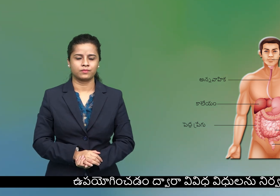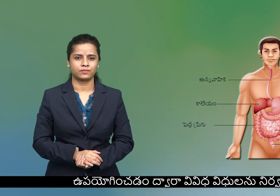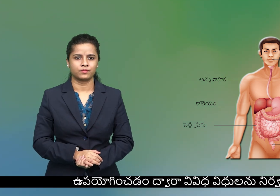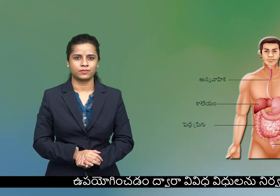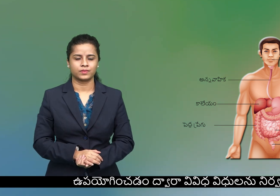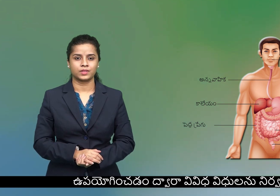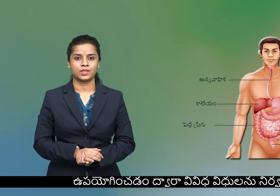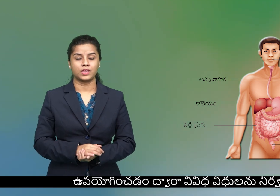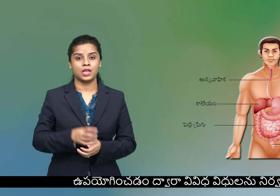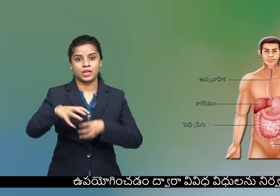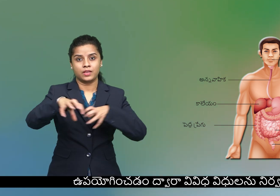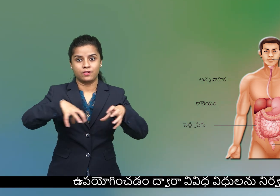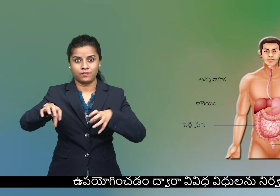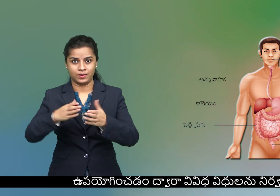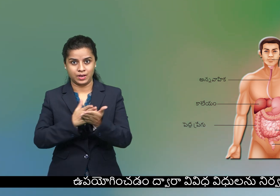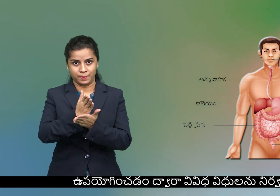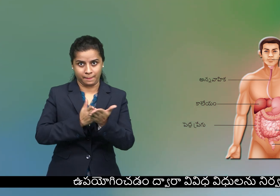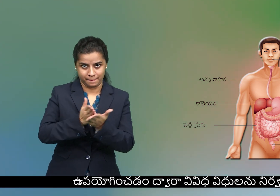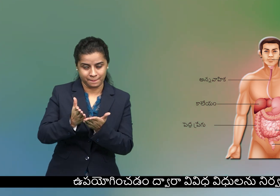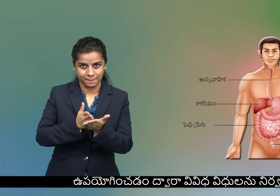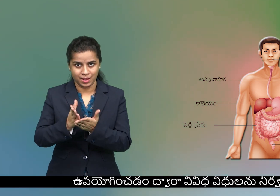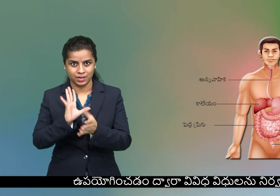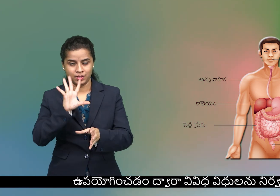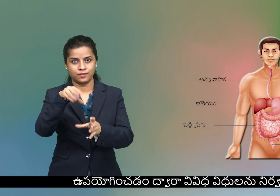ఉపయోగించడం ద్వారా వివిధ విధులను నిర్వహిస్తాయి.